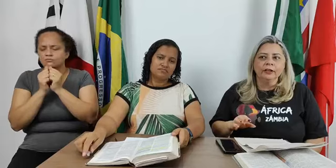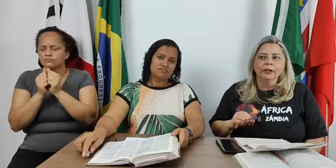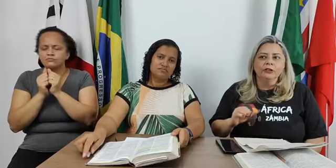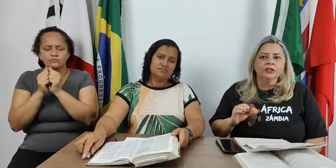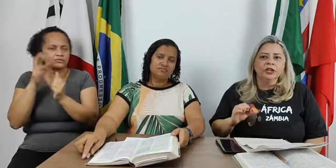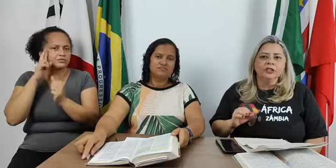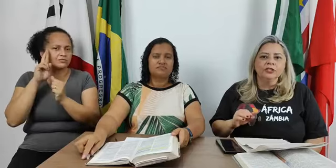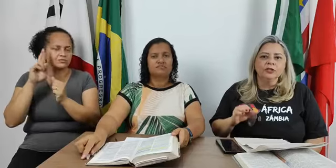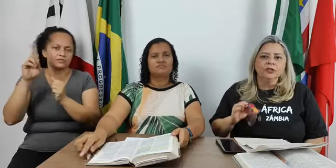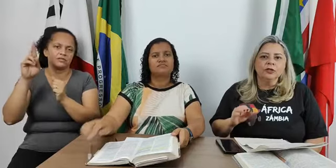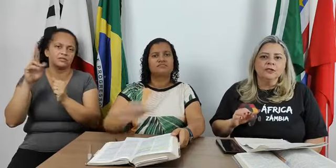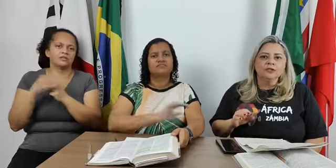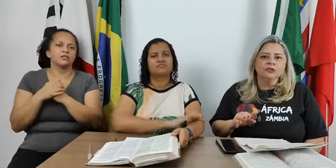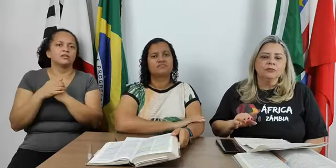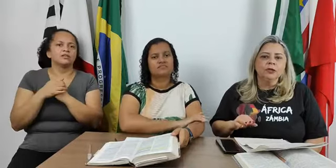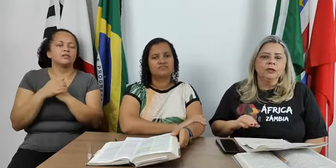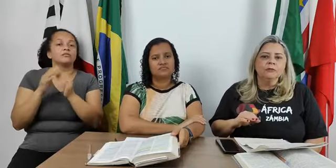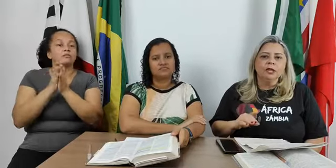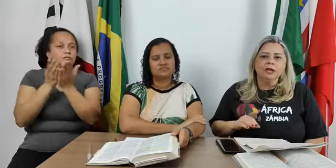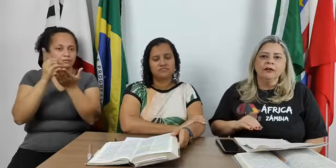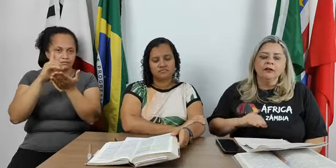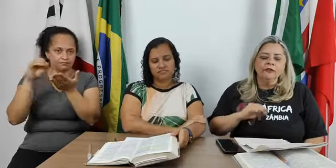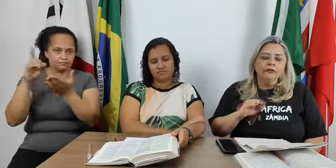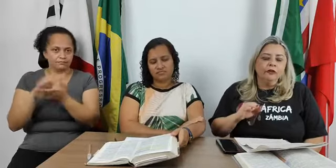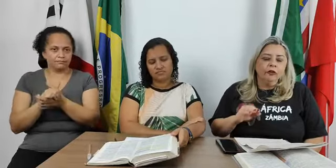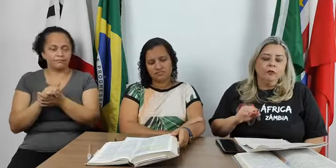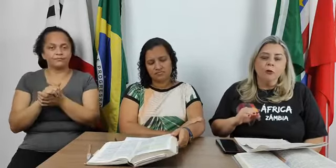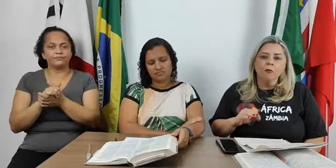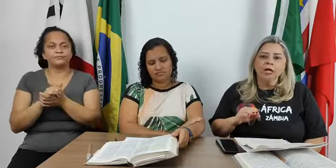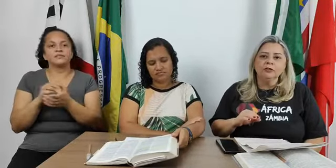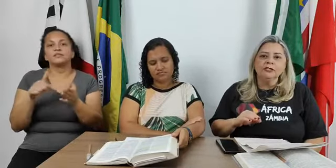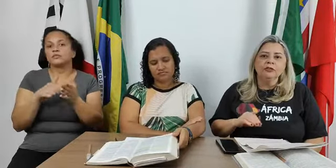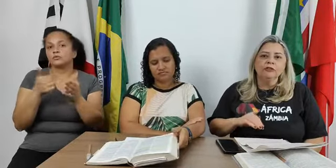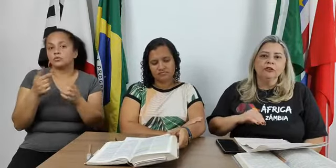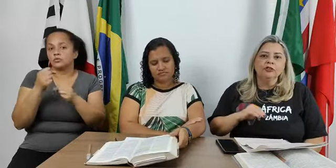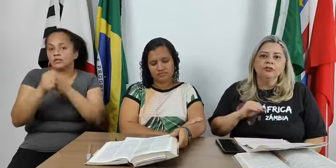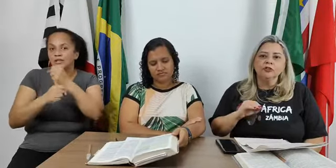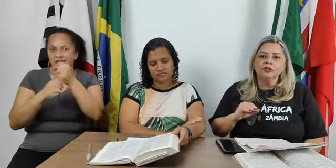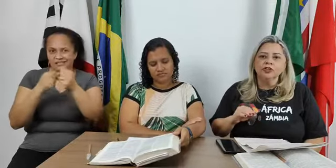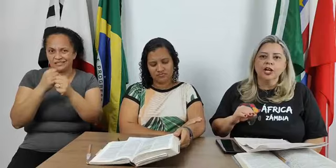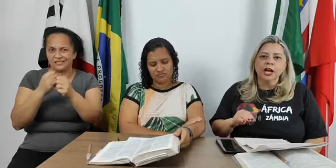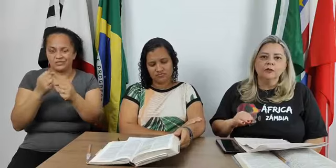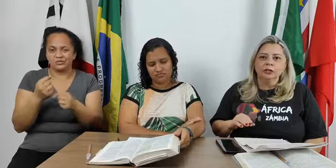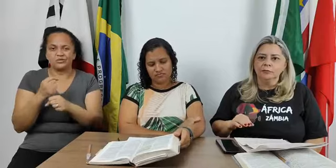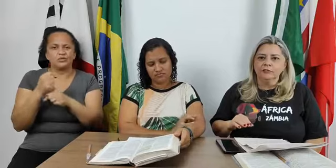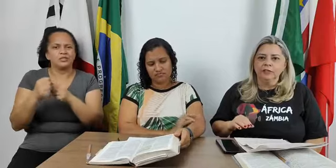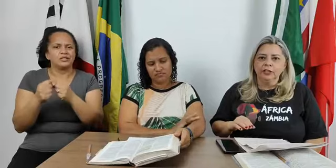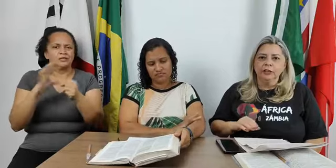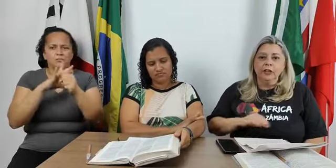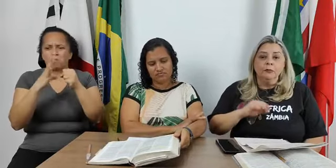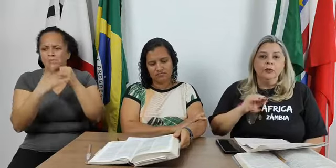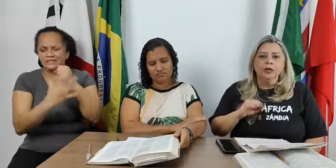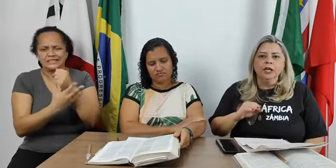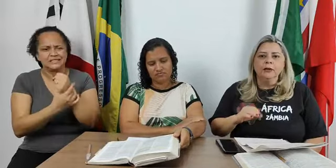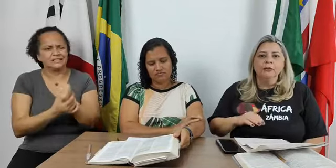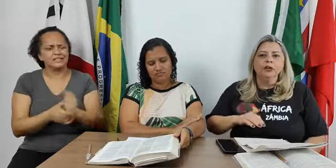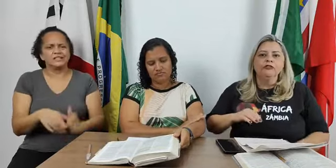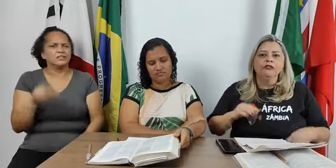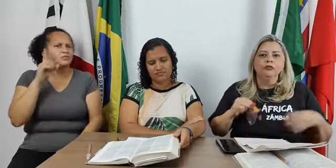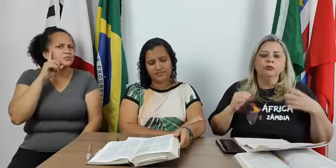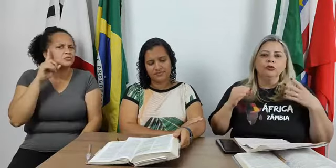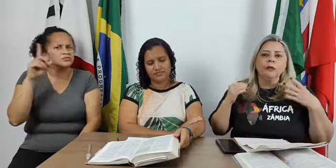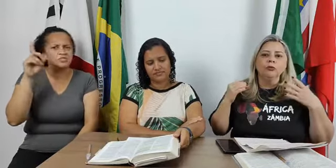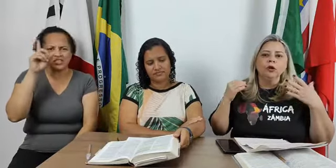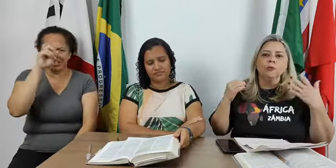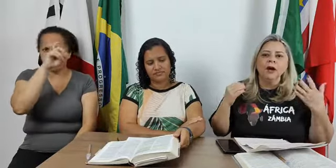palavra. Gente, esses 2 anos de pandemia foi um momento assim, foi um divisor de água na minha vida. Por quê? Porque